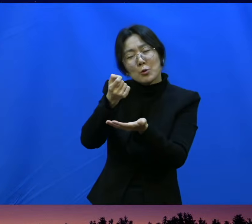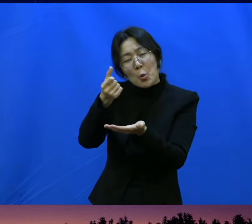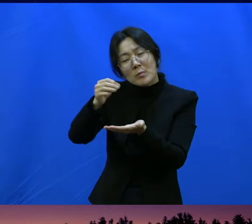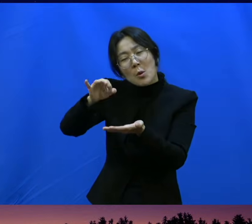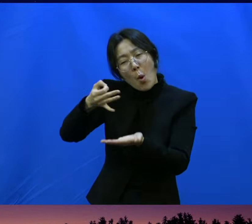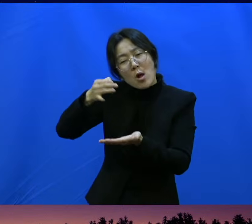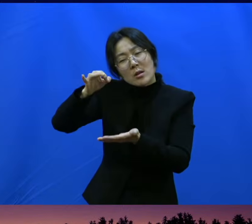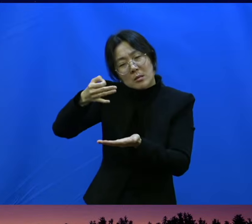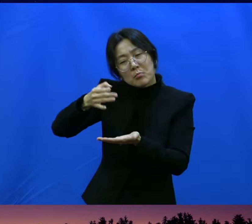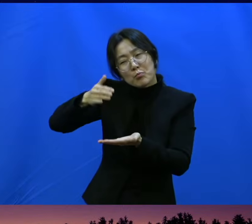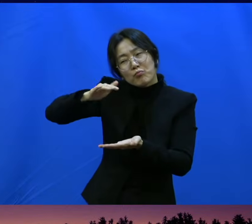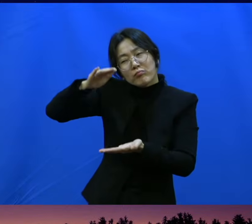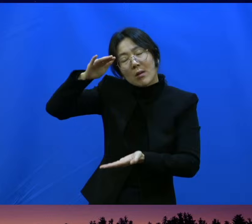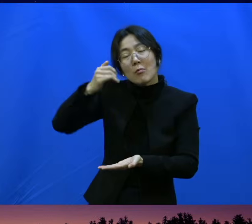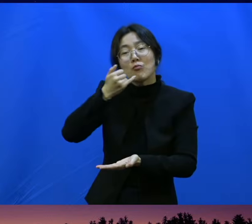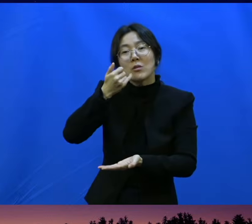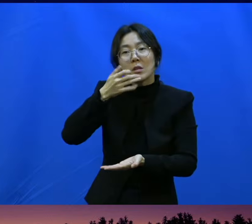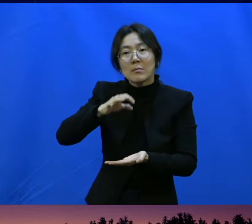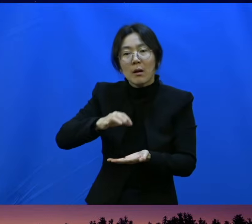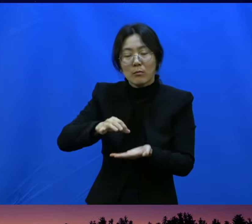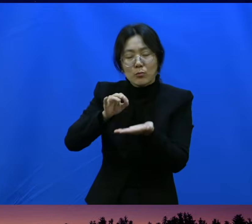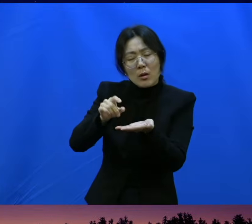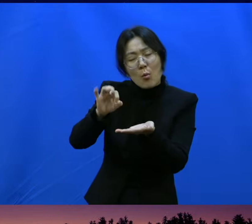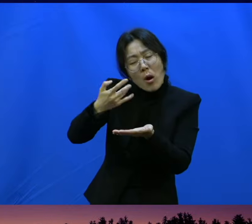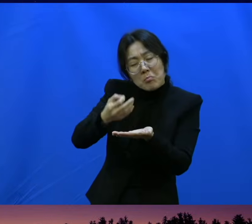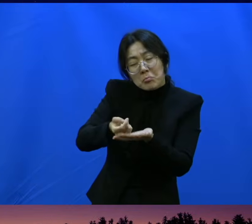심장병이 나요. 심장병.